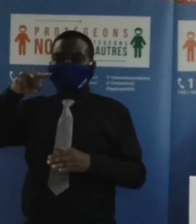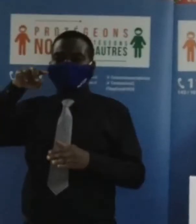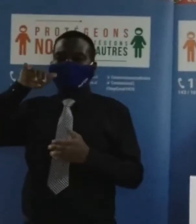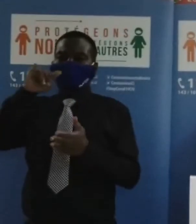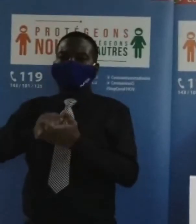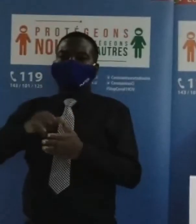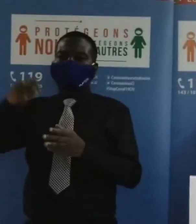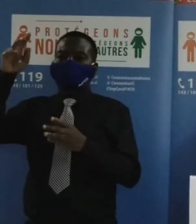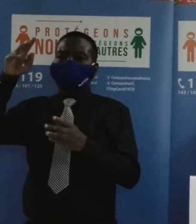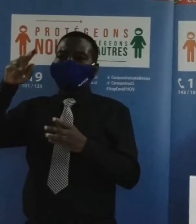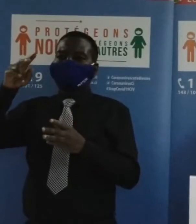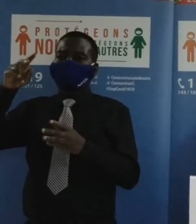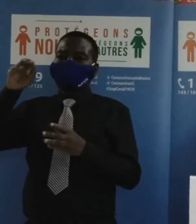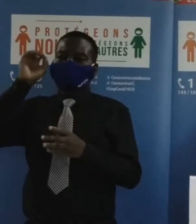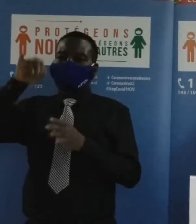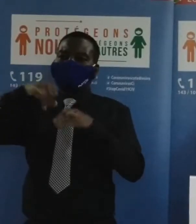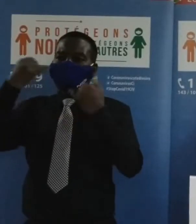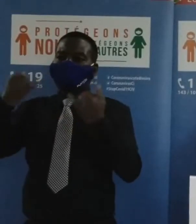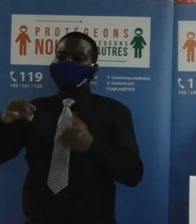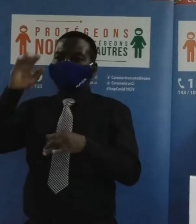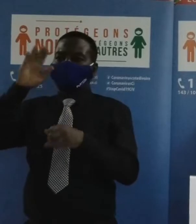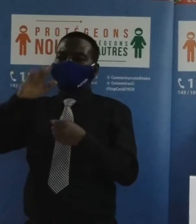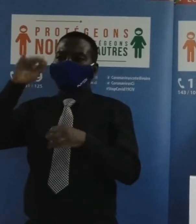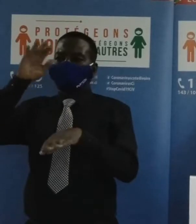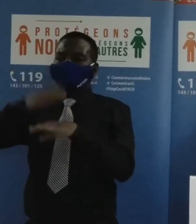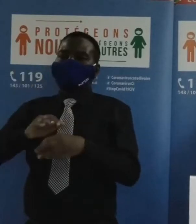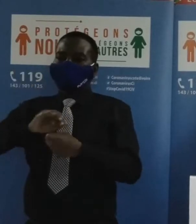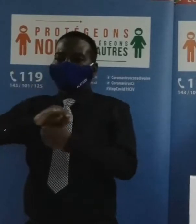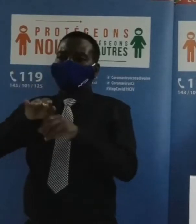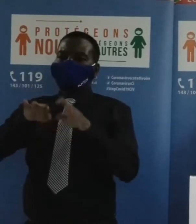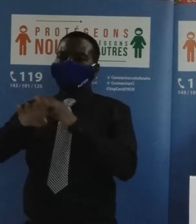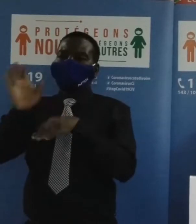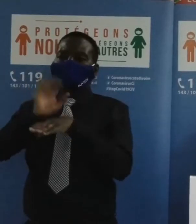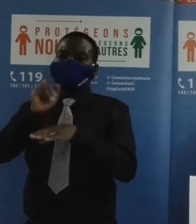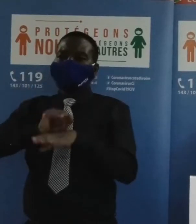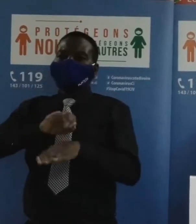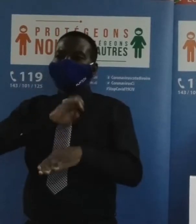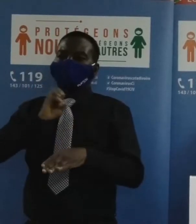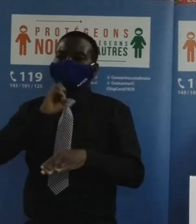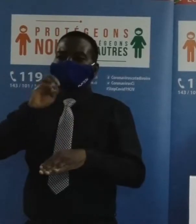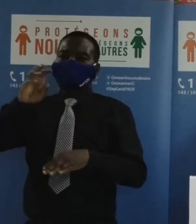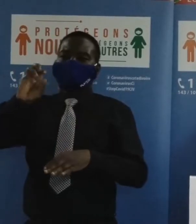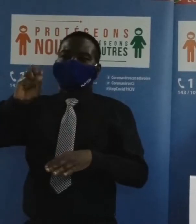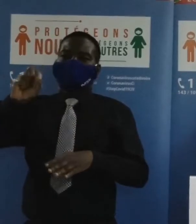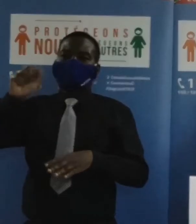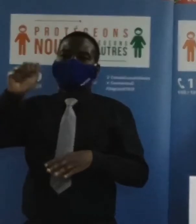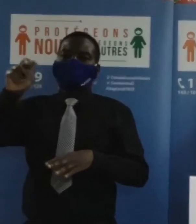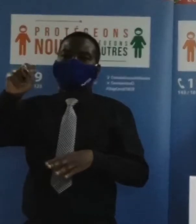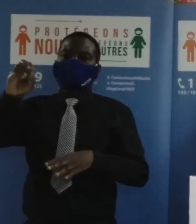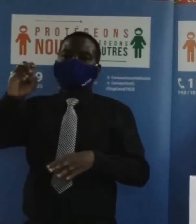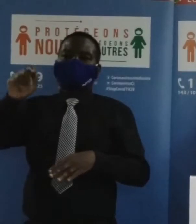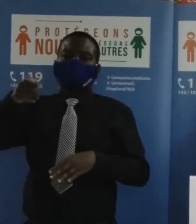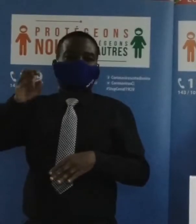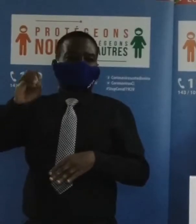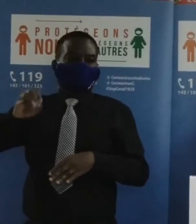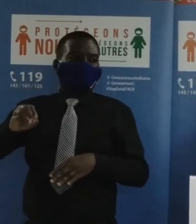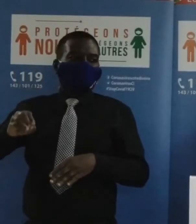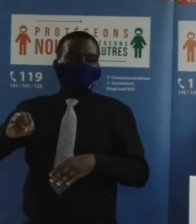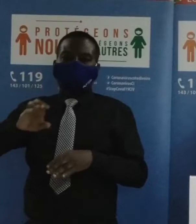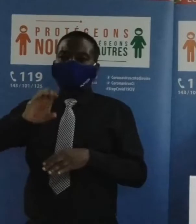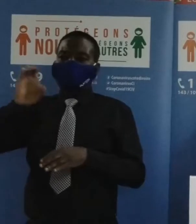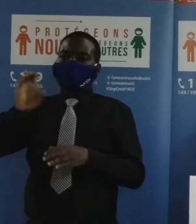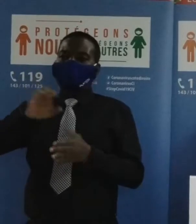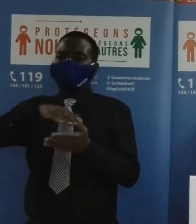point presse du gouvenement sur coronavirus en côte d'ivoire je suis bakari sanogo directeur du cicg le centre